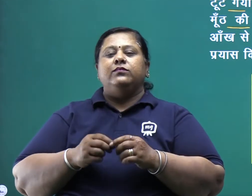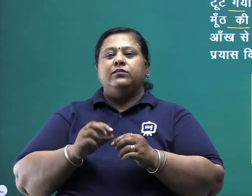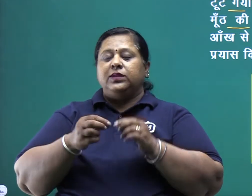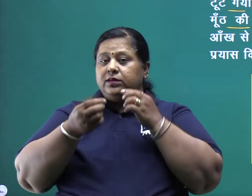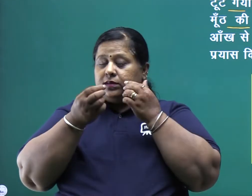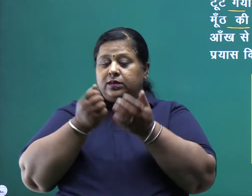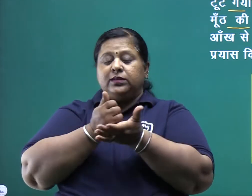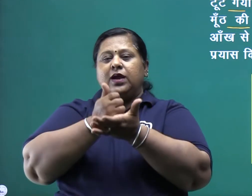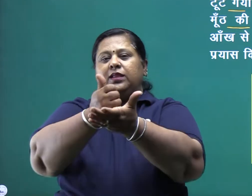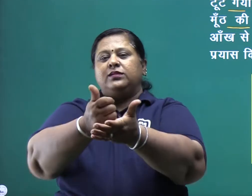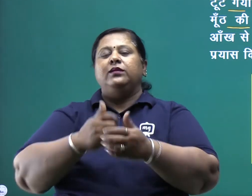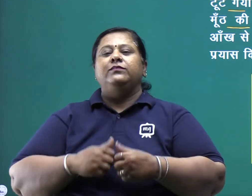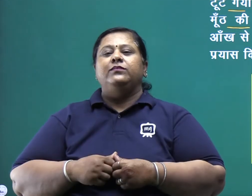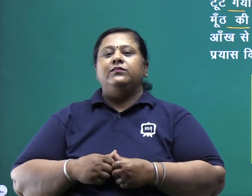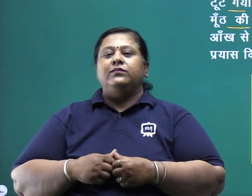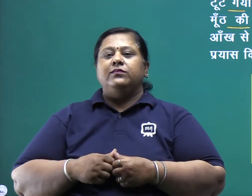सहायता से